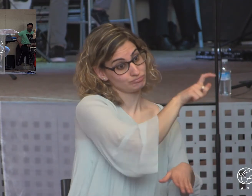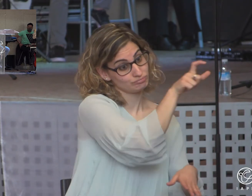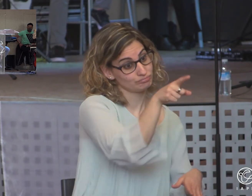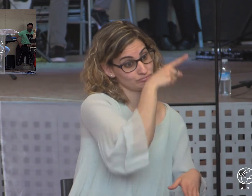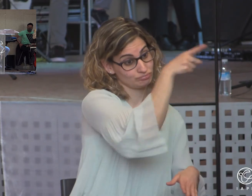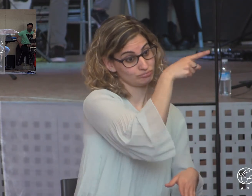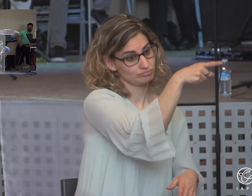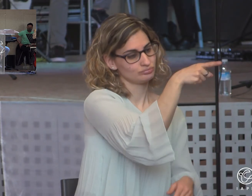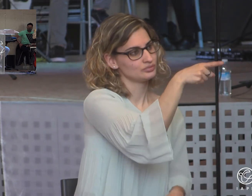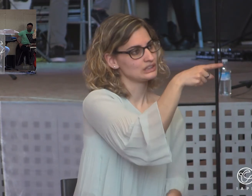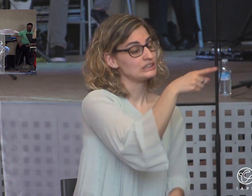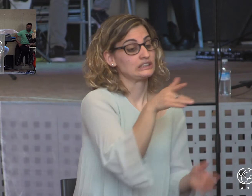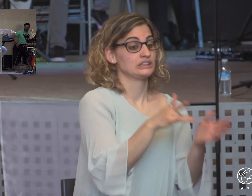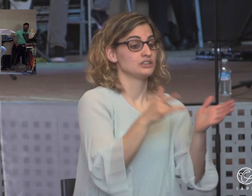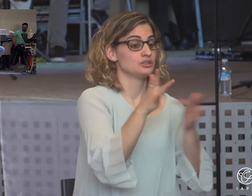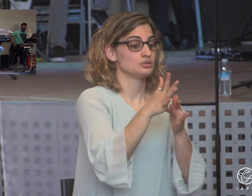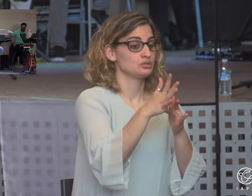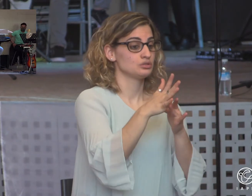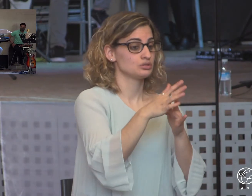Exhaló su aliento último.